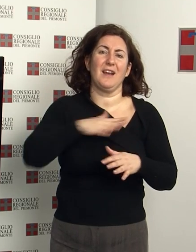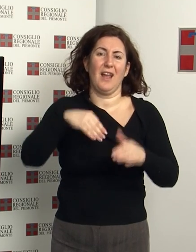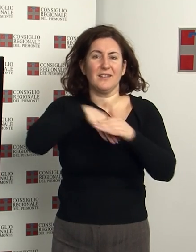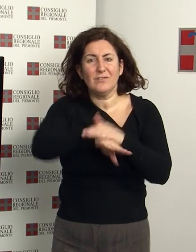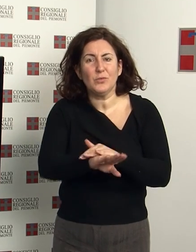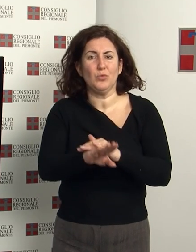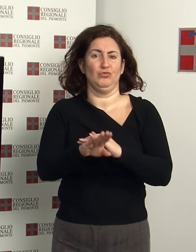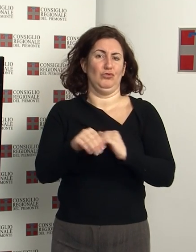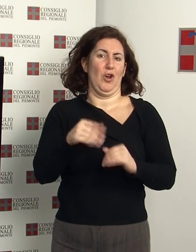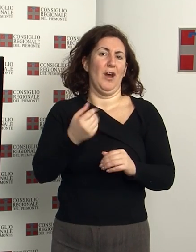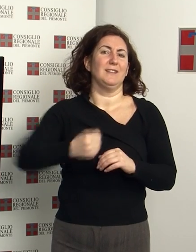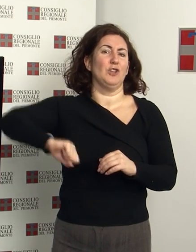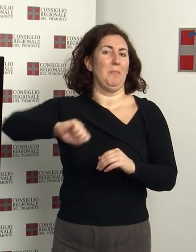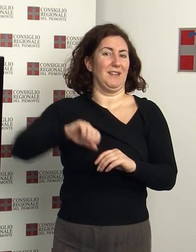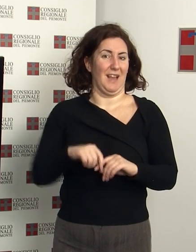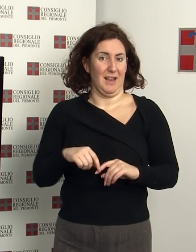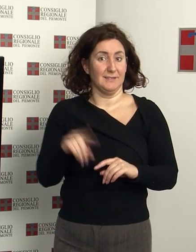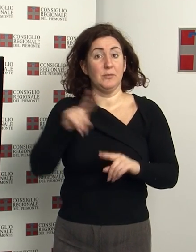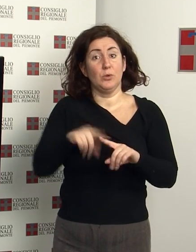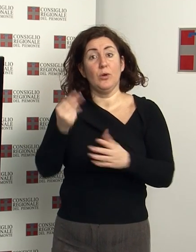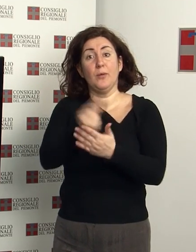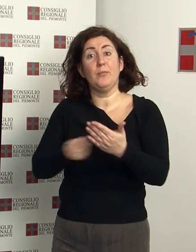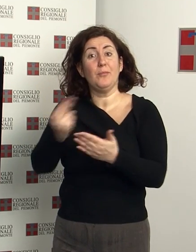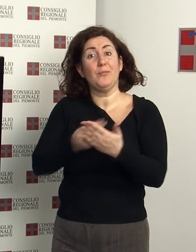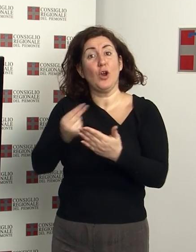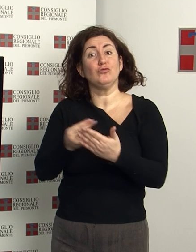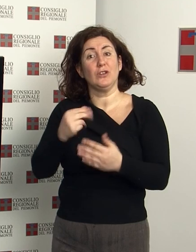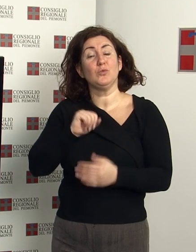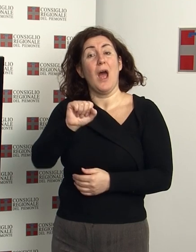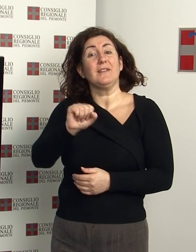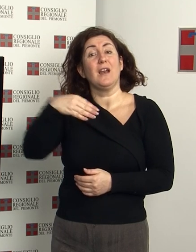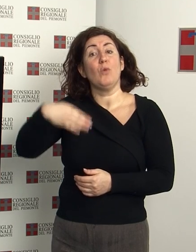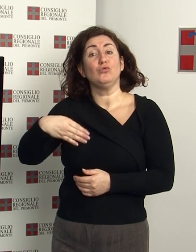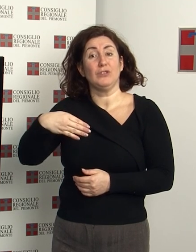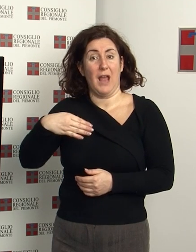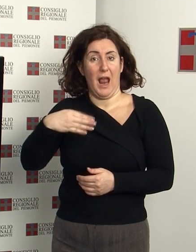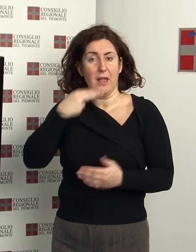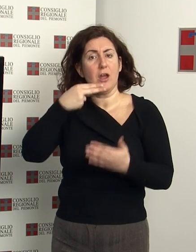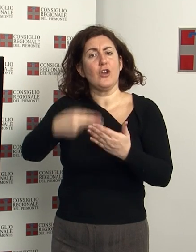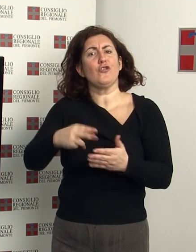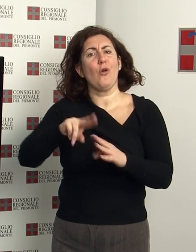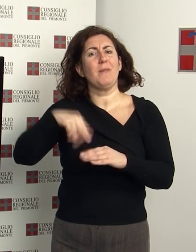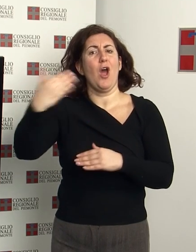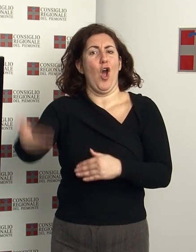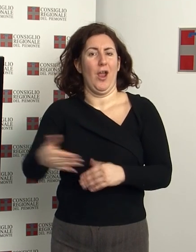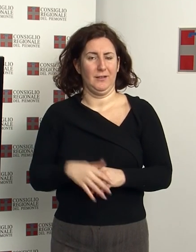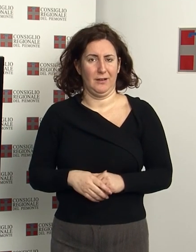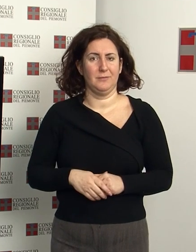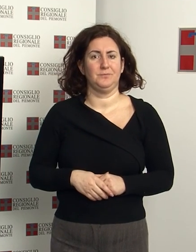1936-1945 e del progetto di Adriana muncinelli oltre il nome museo ferroviario piemontese è stata inaugurata